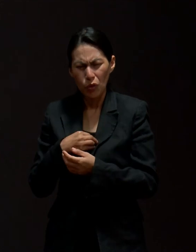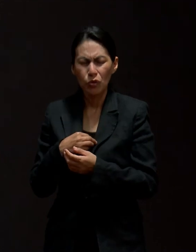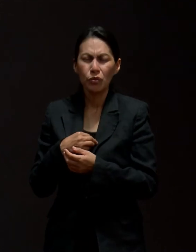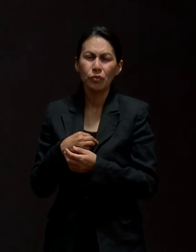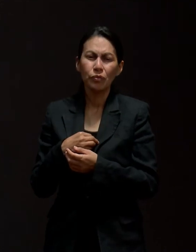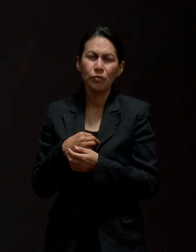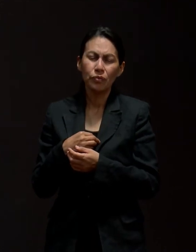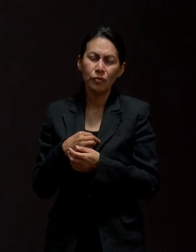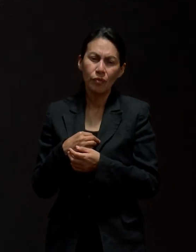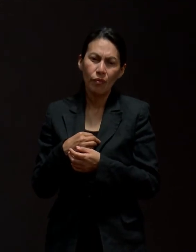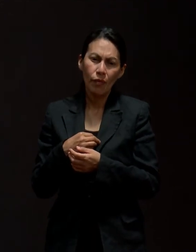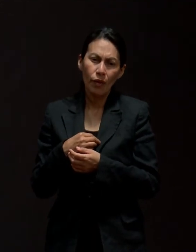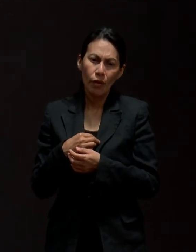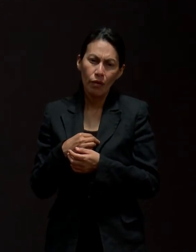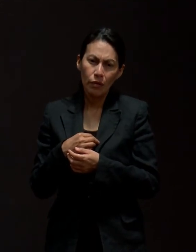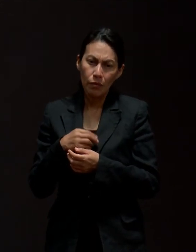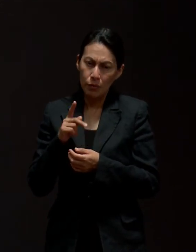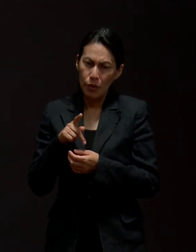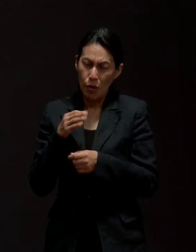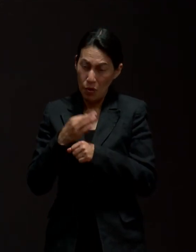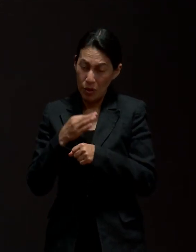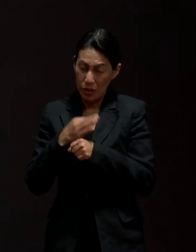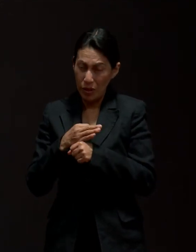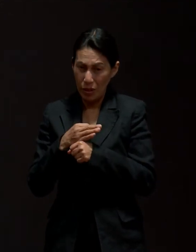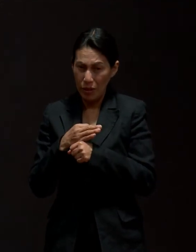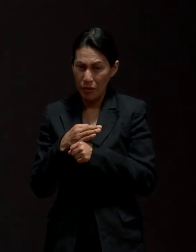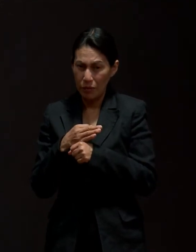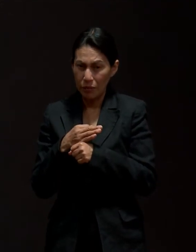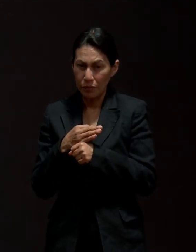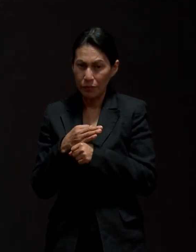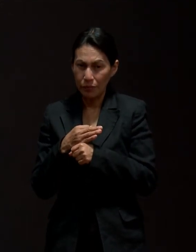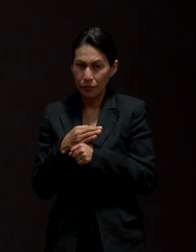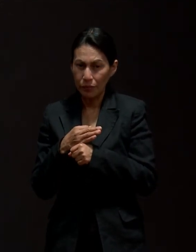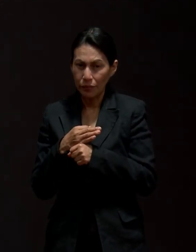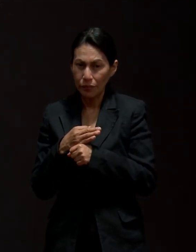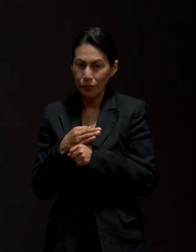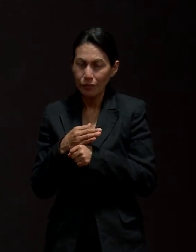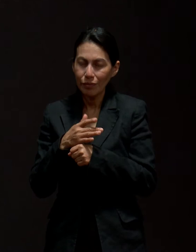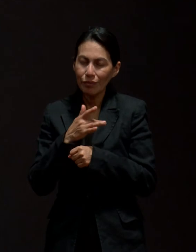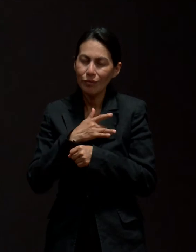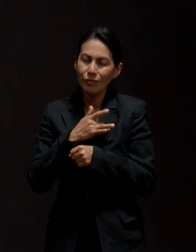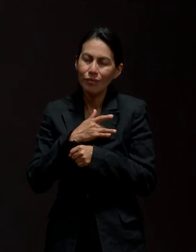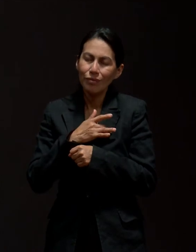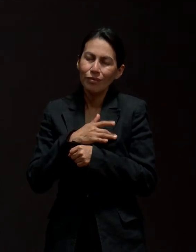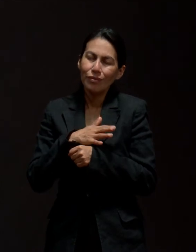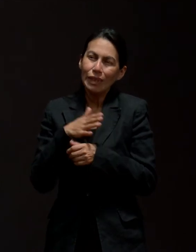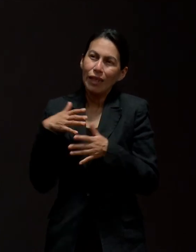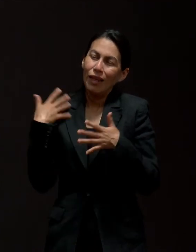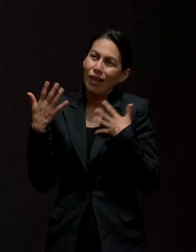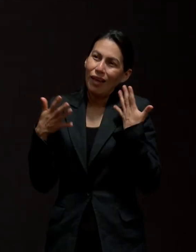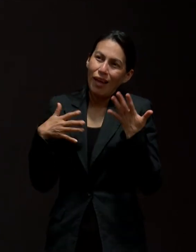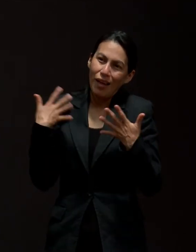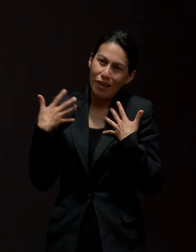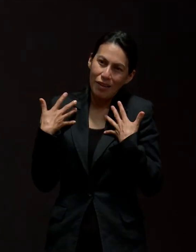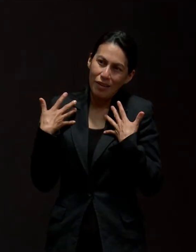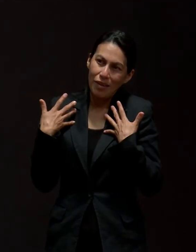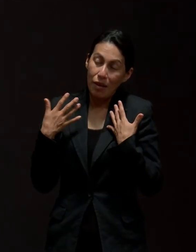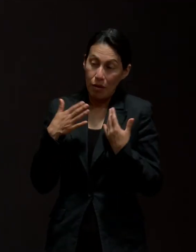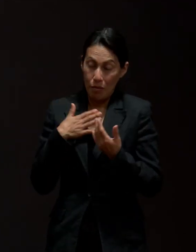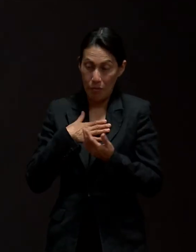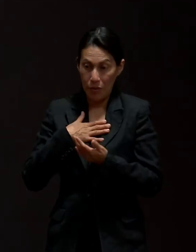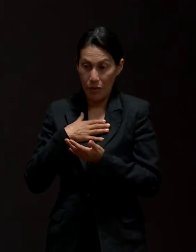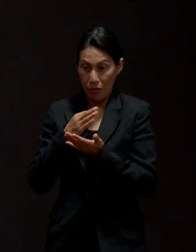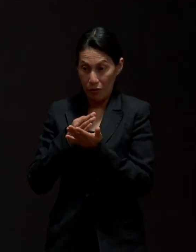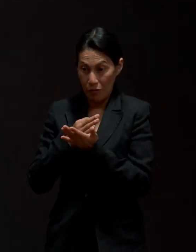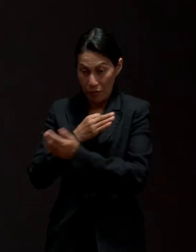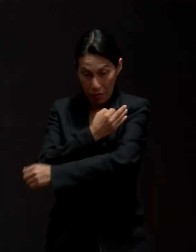fiel con su esposo, su hijito. Pero a mí lo que ahorita personalmente me está llenando mi